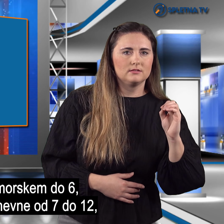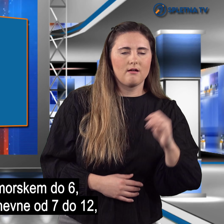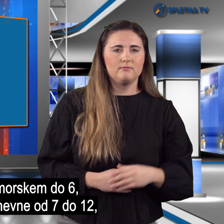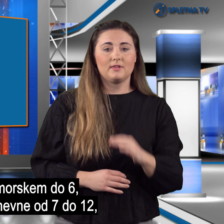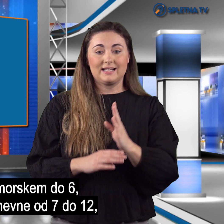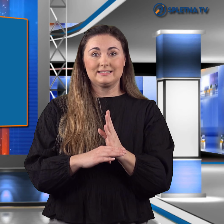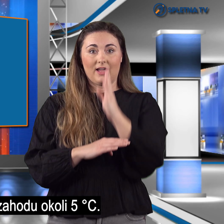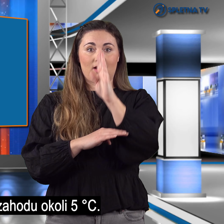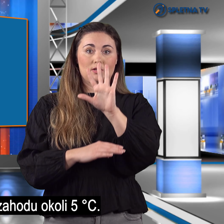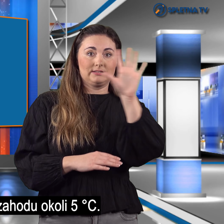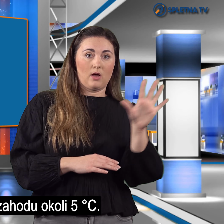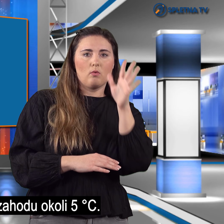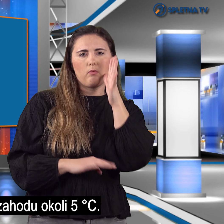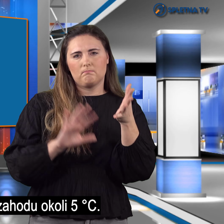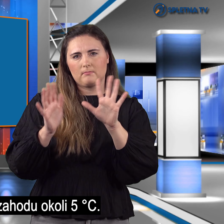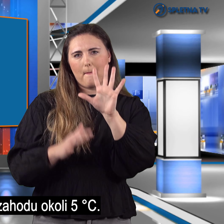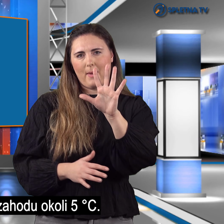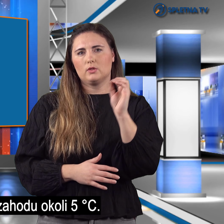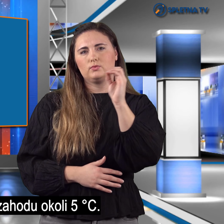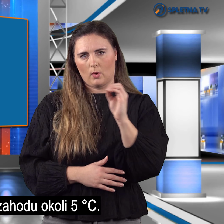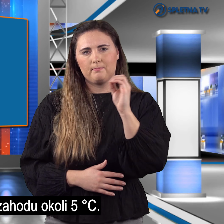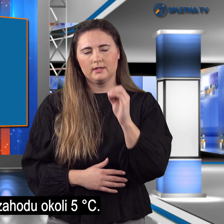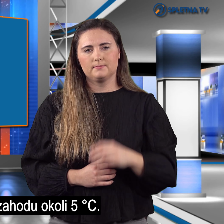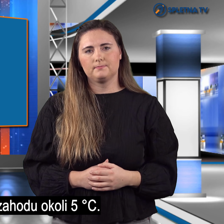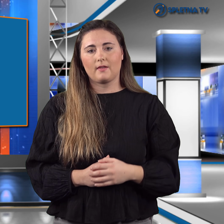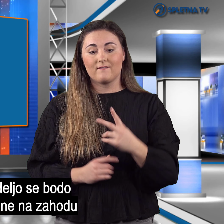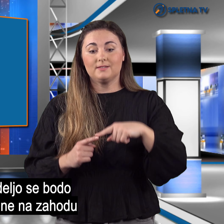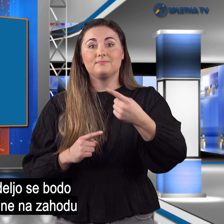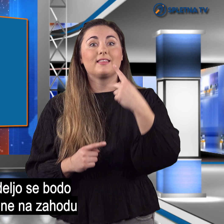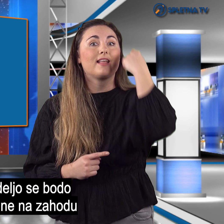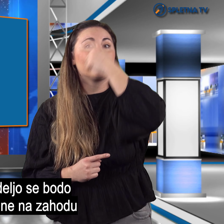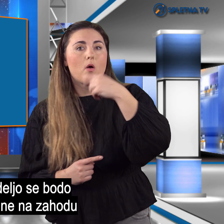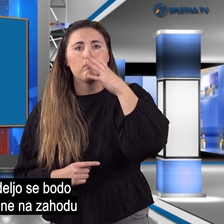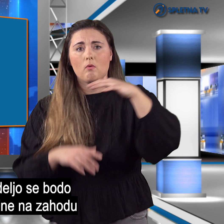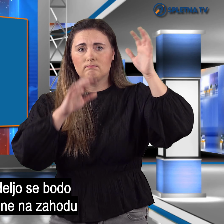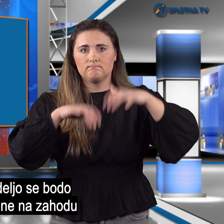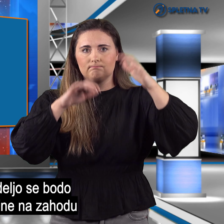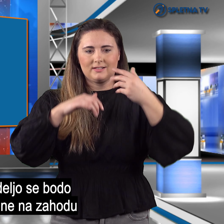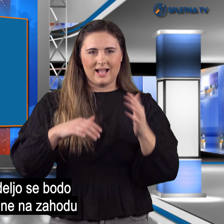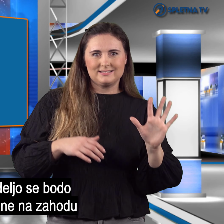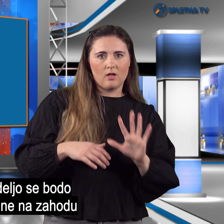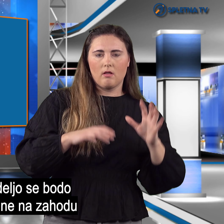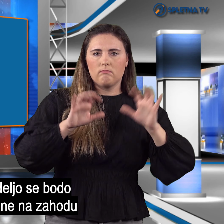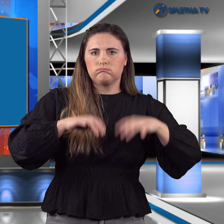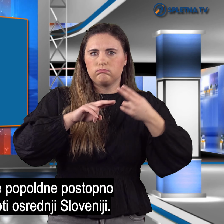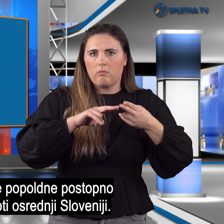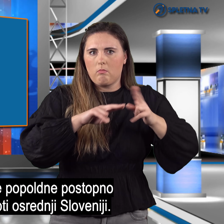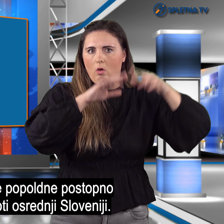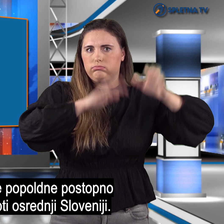na severozahodu okoli 5 stopinj Celzija. V nedeljo se bodo padavine na zahodu ukrepile in se popoldne